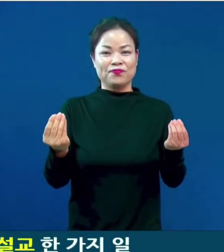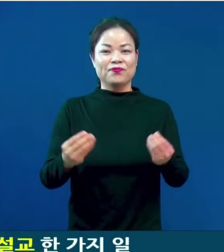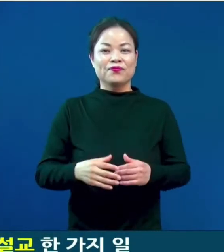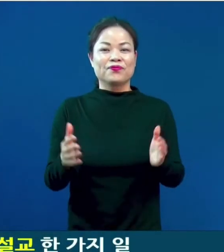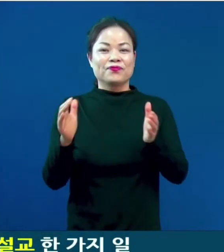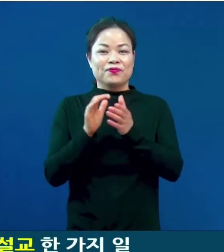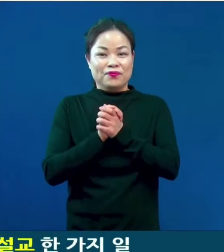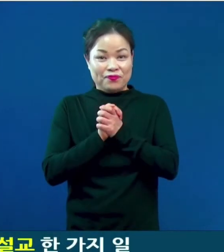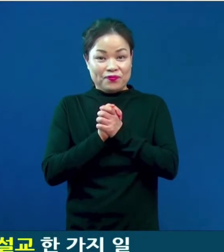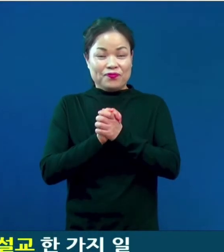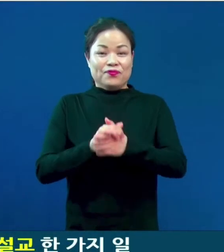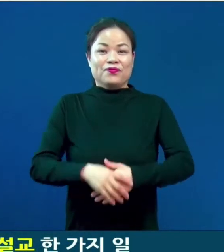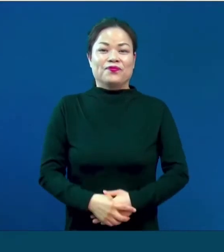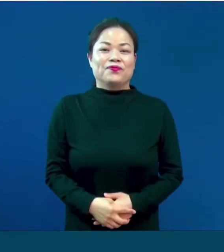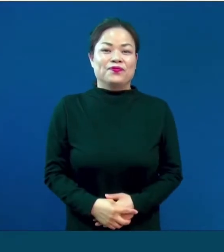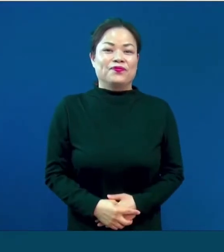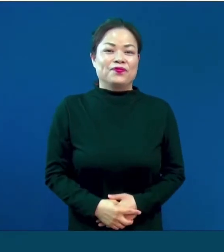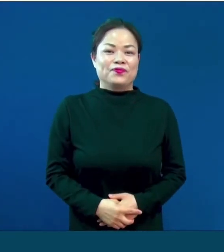아멘.